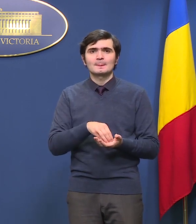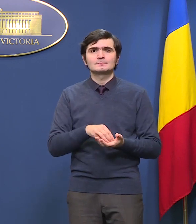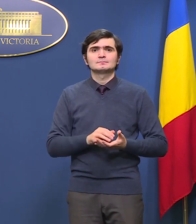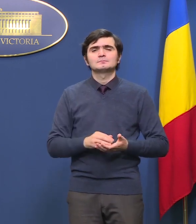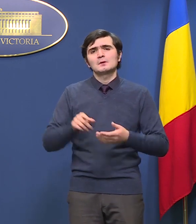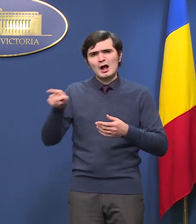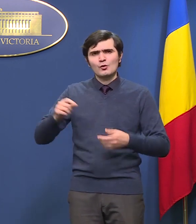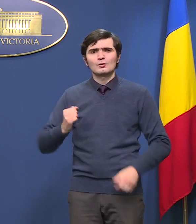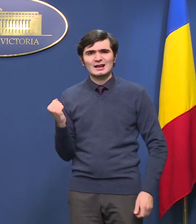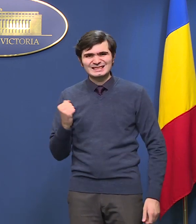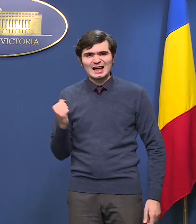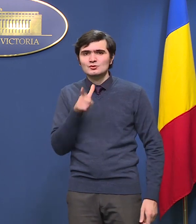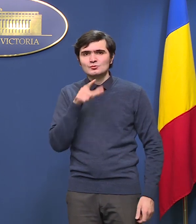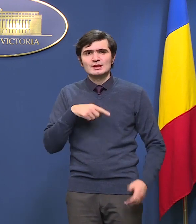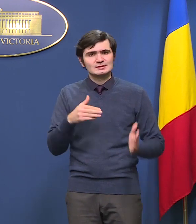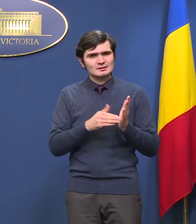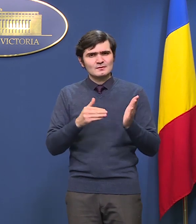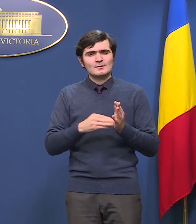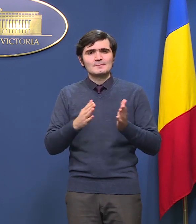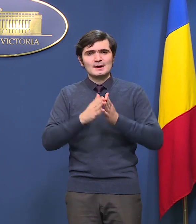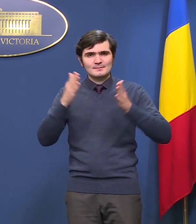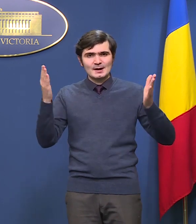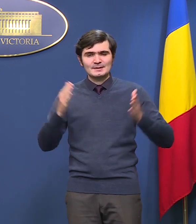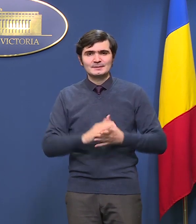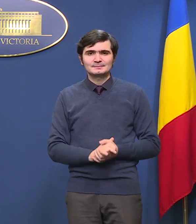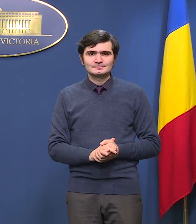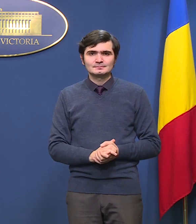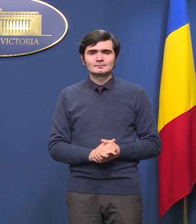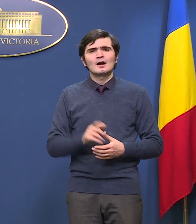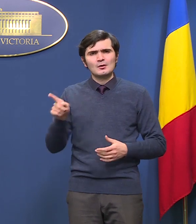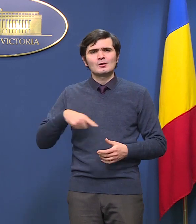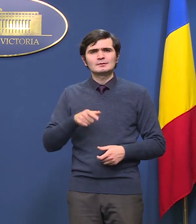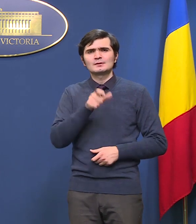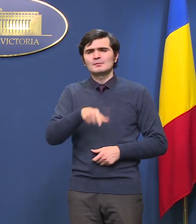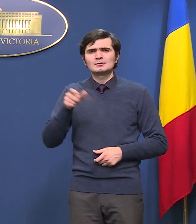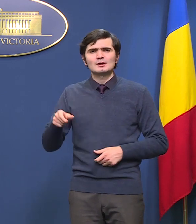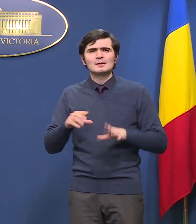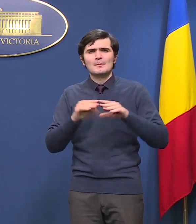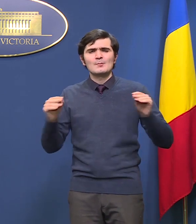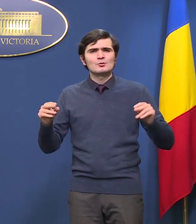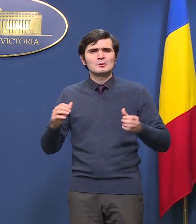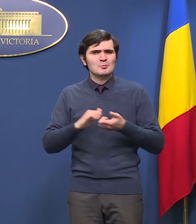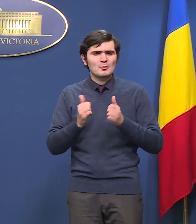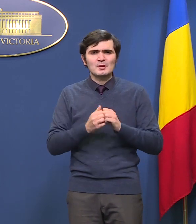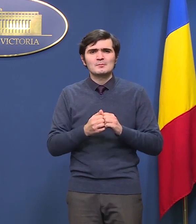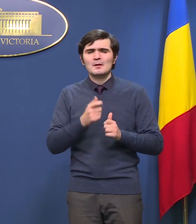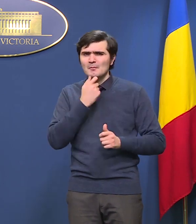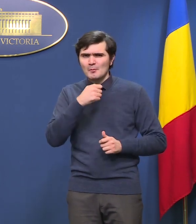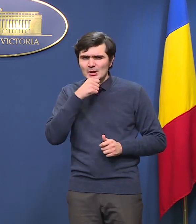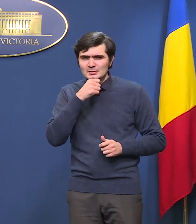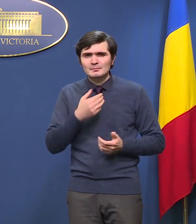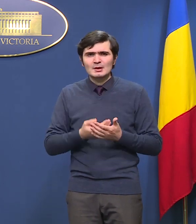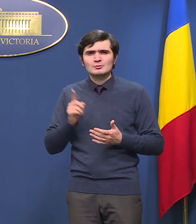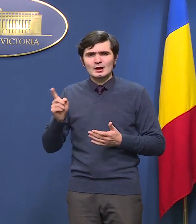nevoile sunt mai mari și unde sunt mai multe persoane vulnerabile, mai ales persoane în vârstă, astfel încât să